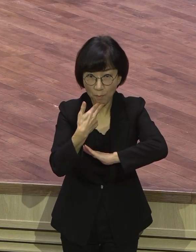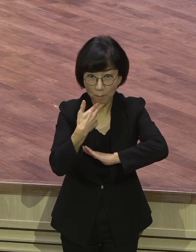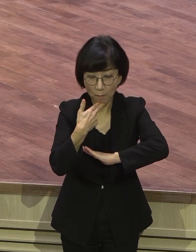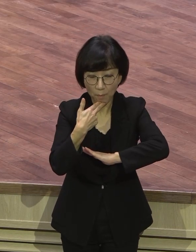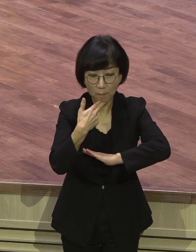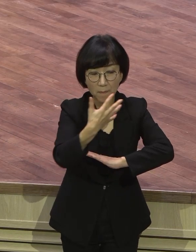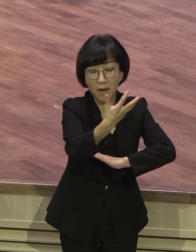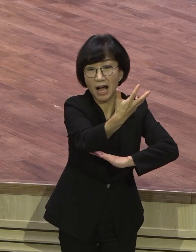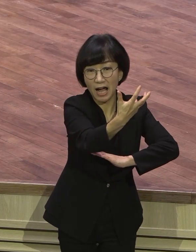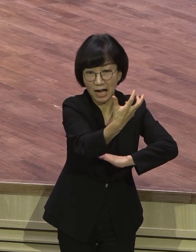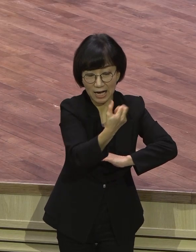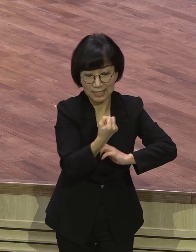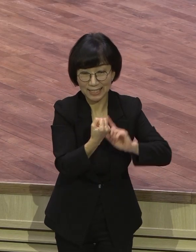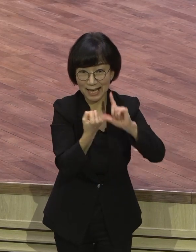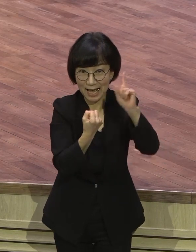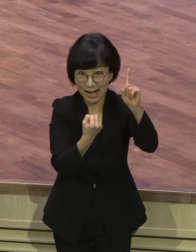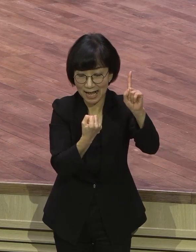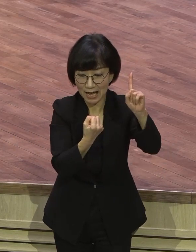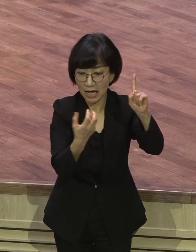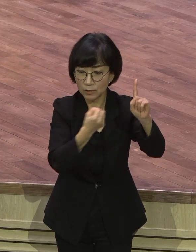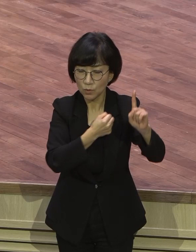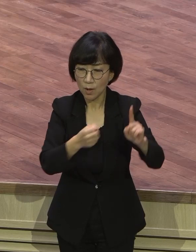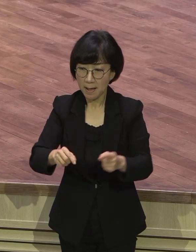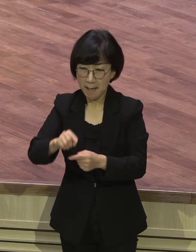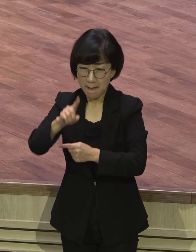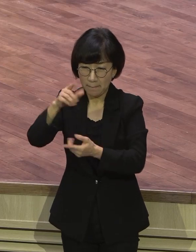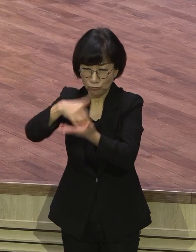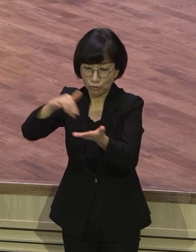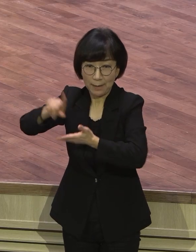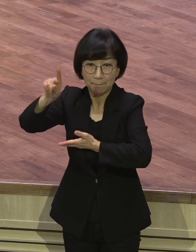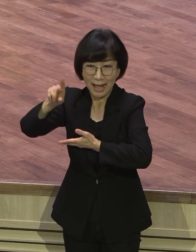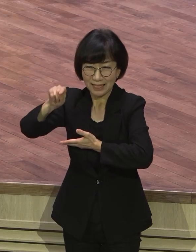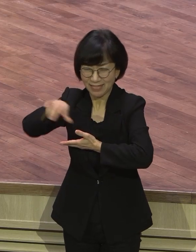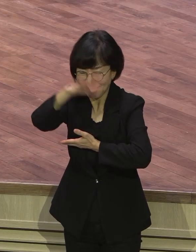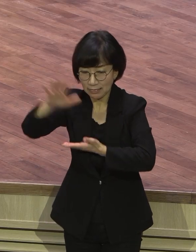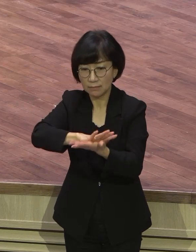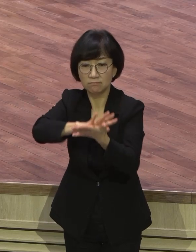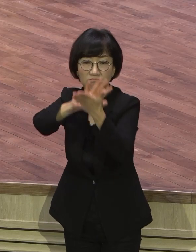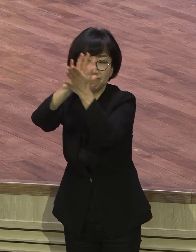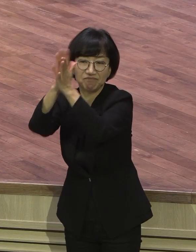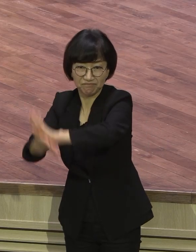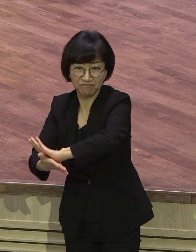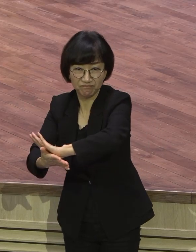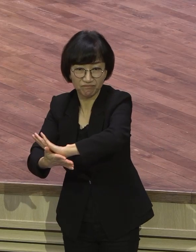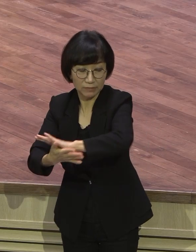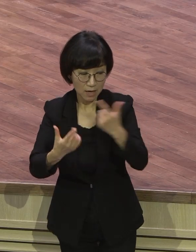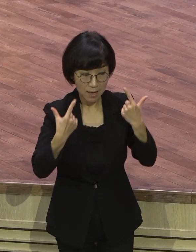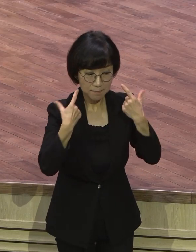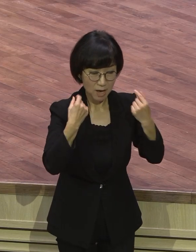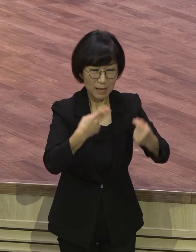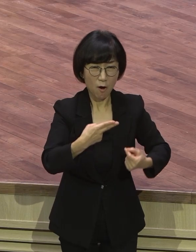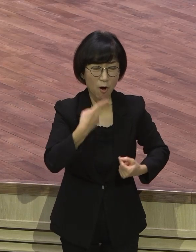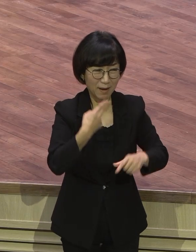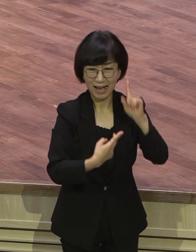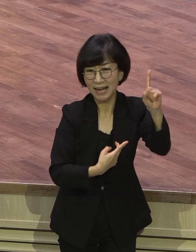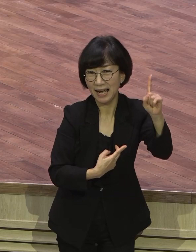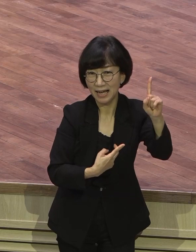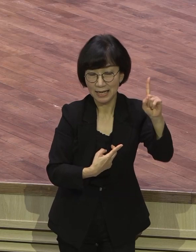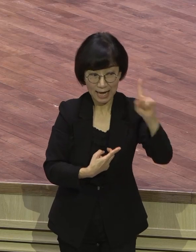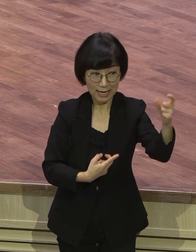않는 하나가 만가지를 다 바꿔버린다는 얘기예요 변하지 않는 그러니까 변하지 않는